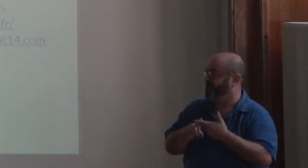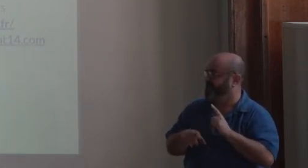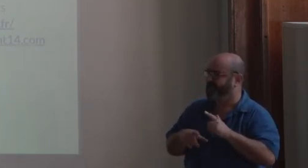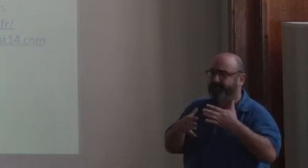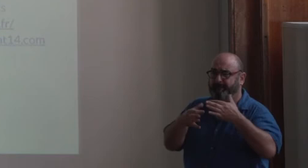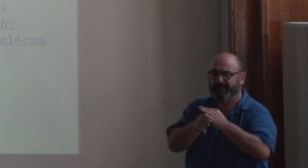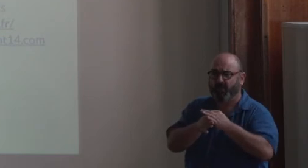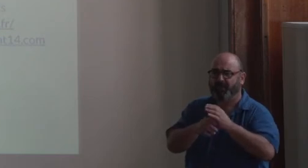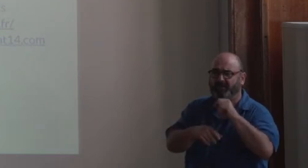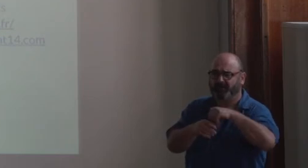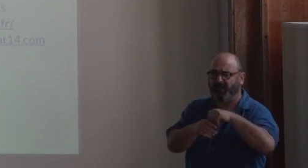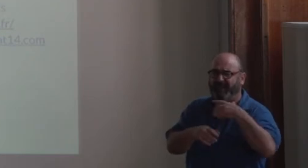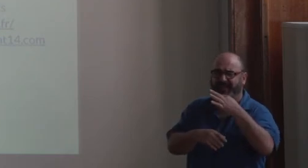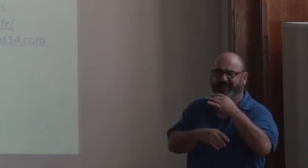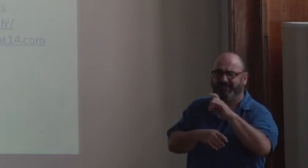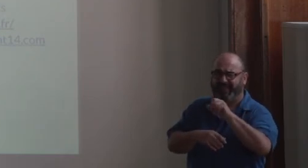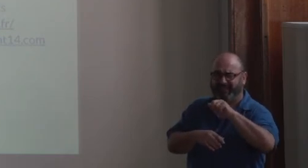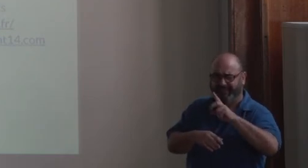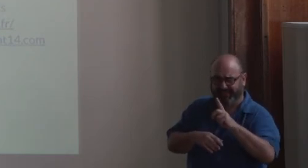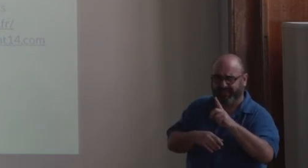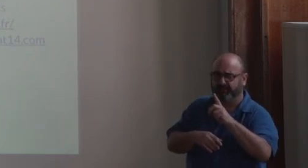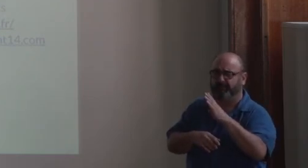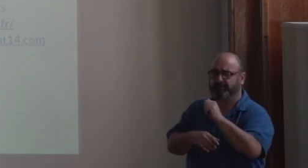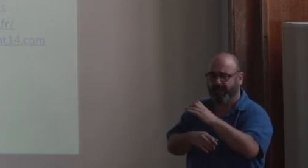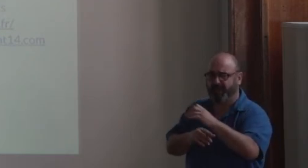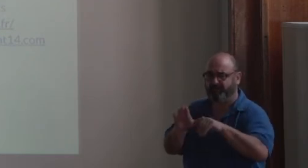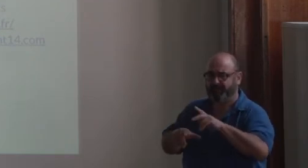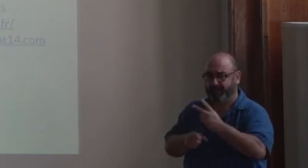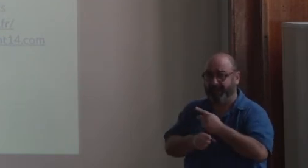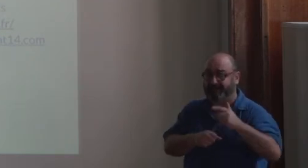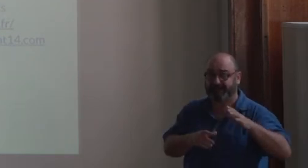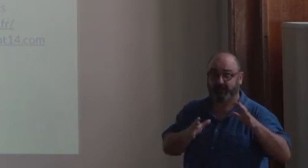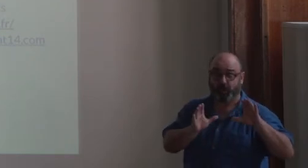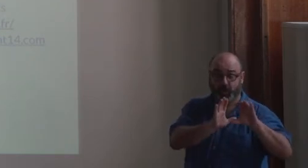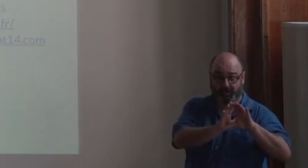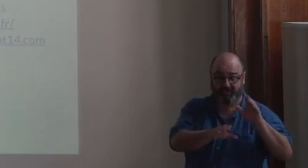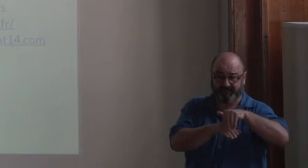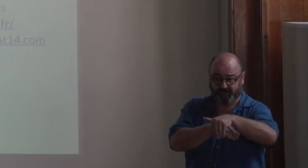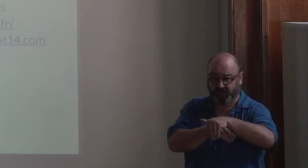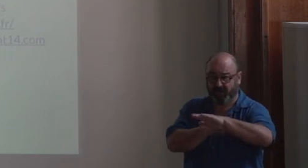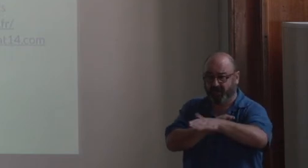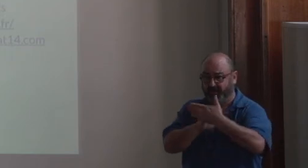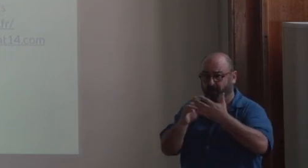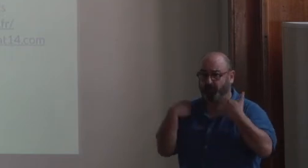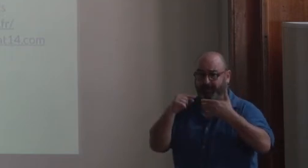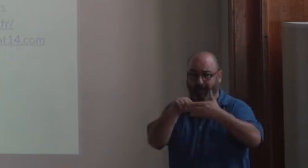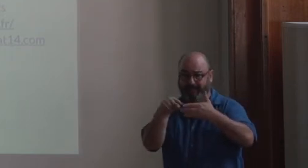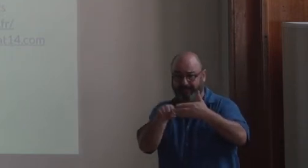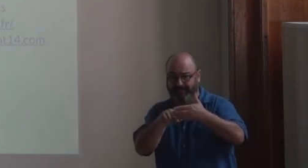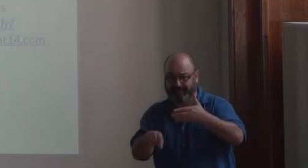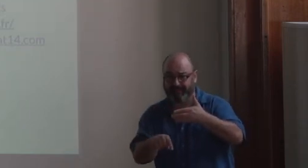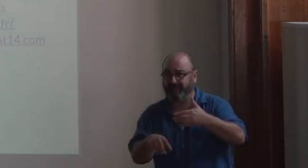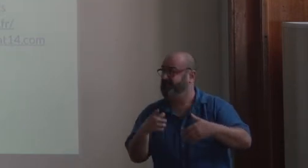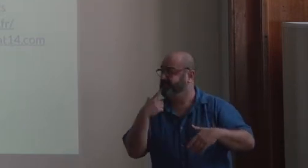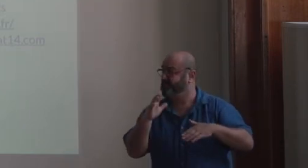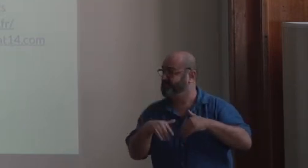MicroPython a quand même des tracebacks qui marchent assez bien. Donc, si ton code est dans un fichier, il va t'indiquer le numéro de ligne. Donc, ça